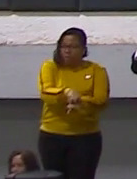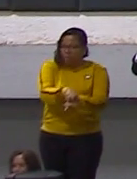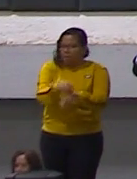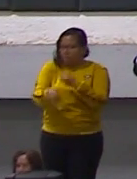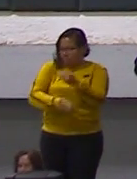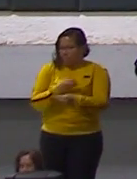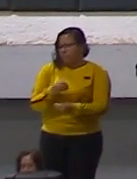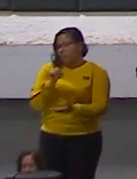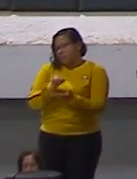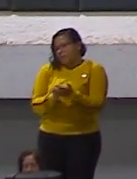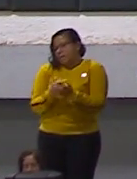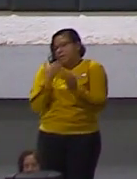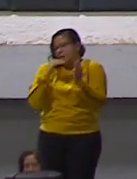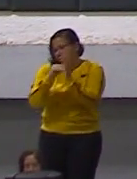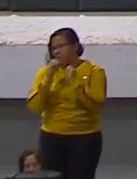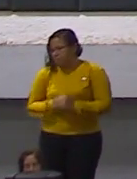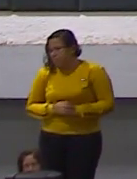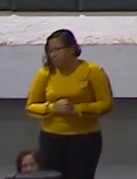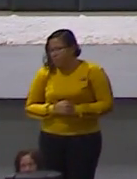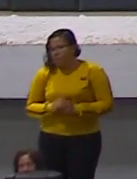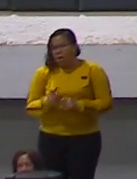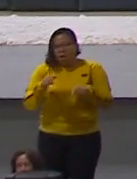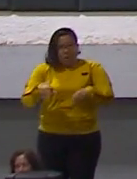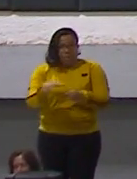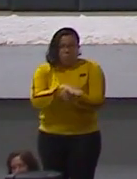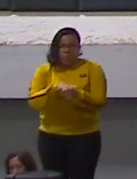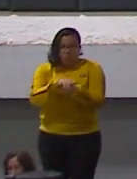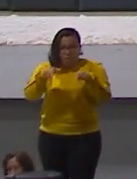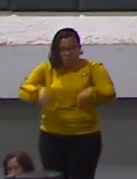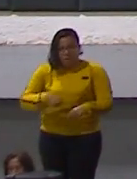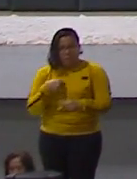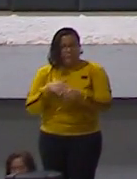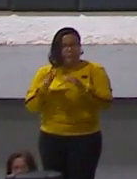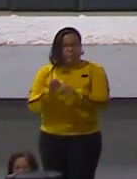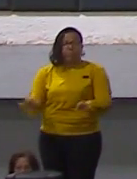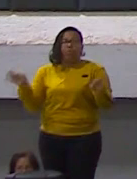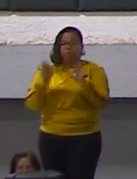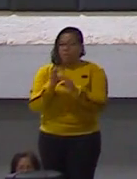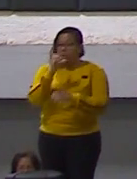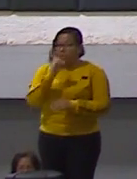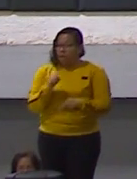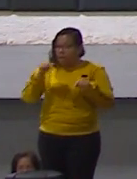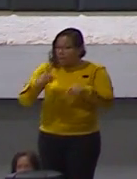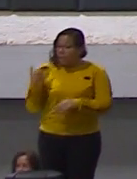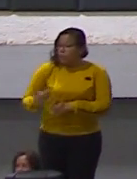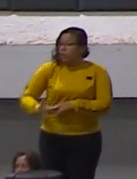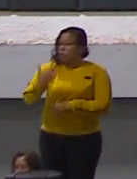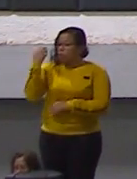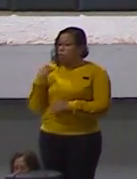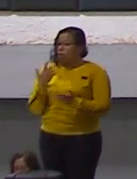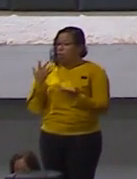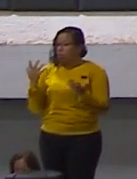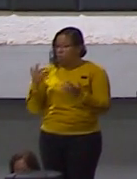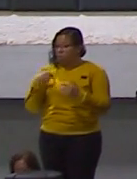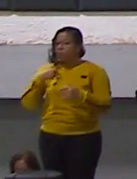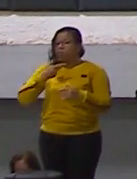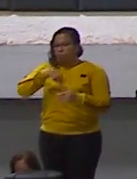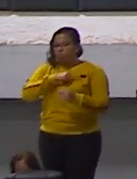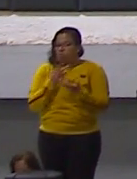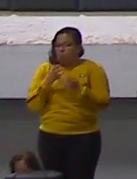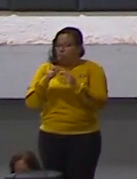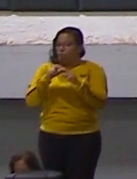otras situaciones porque aquí las grandes decisiones históricas están hasta aceptando los ríos